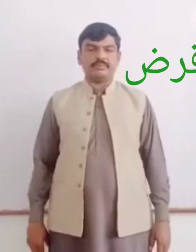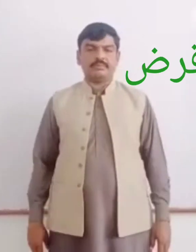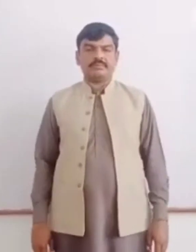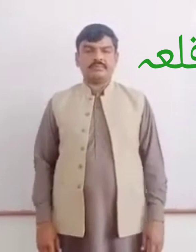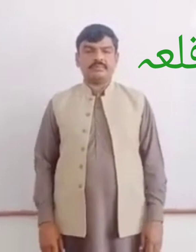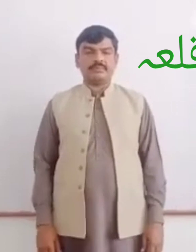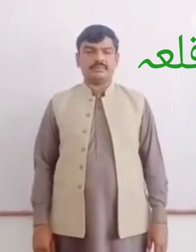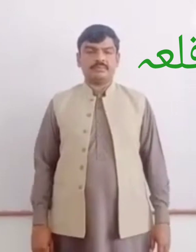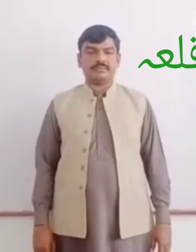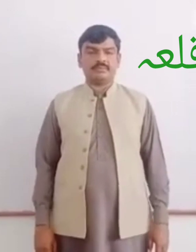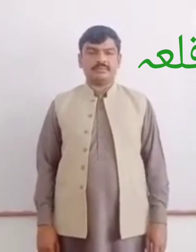किला,